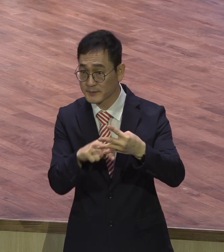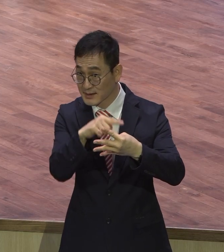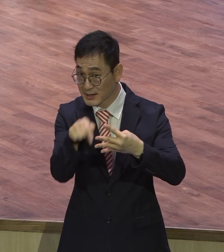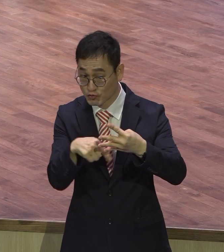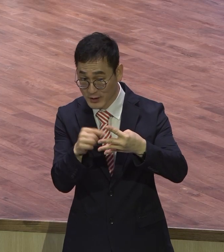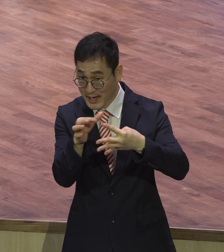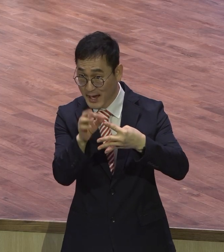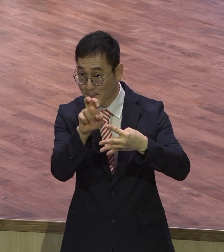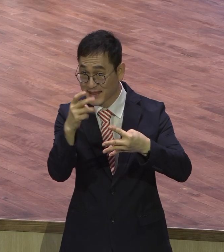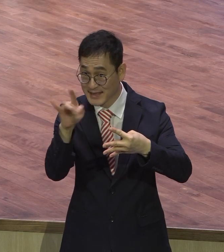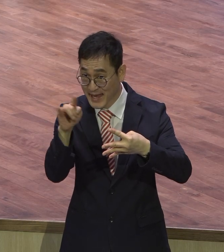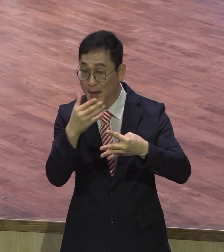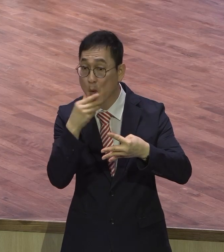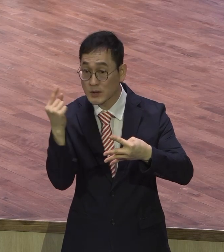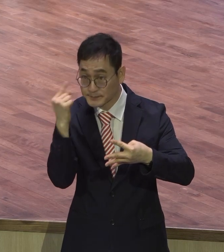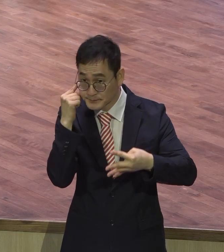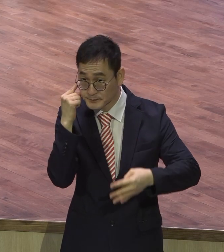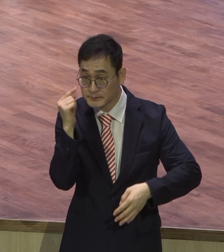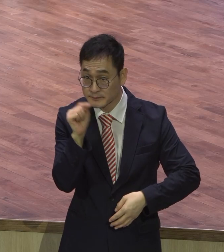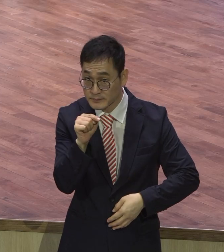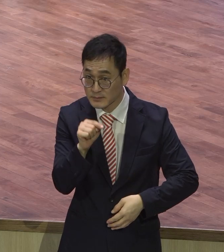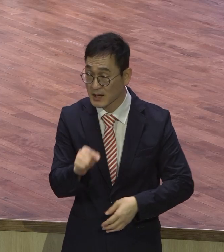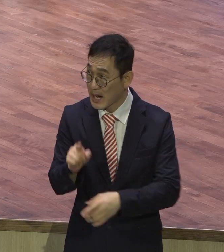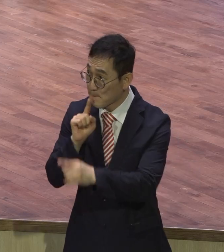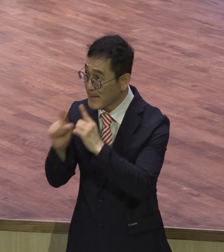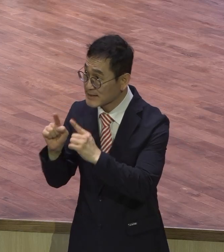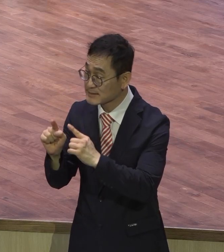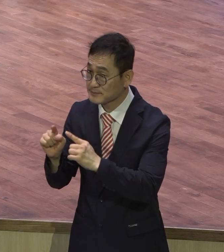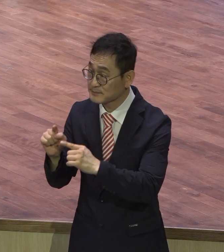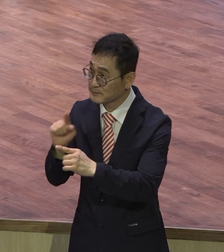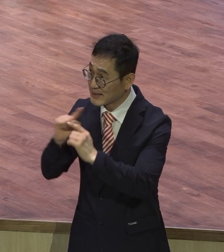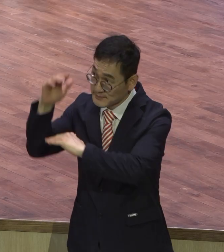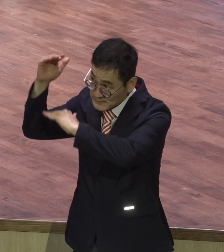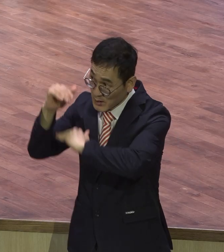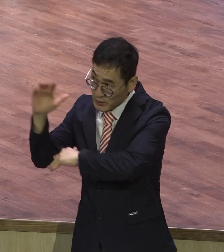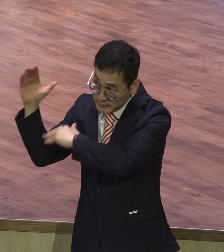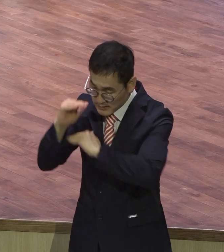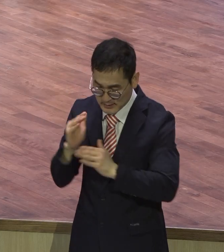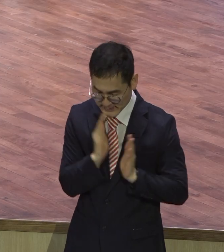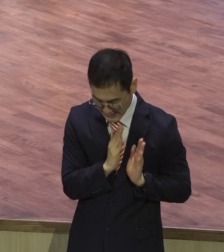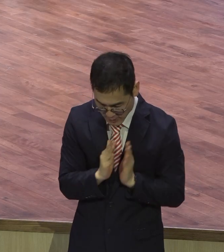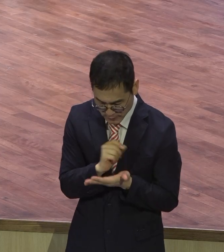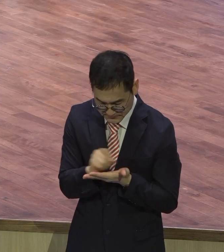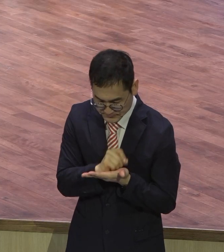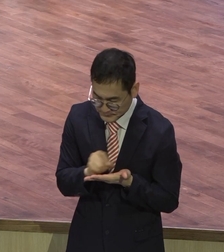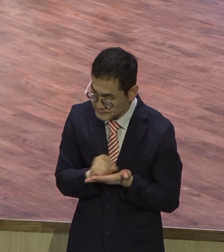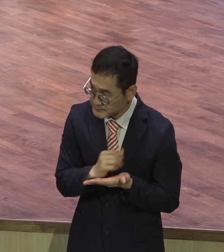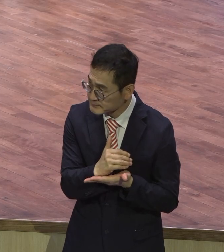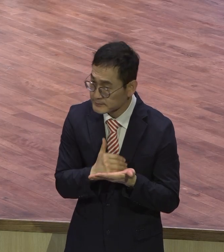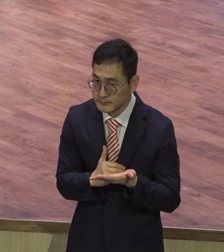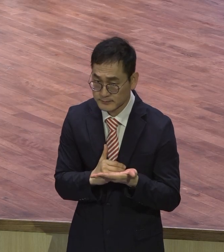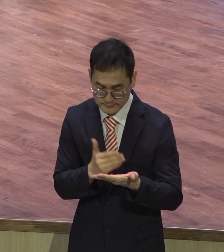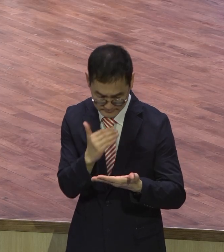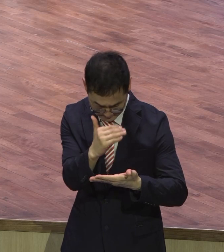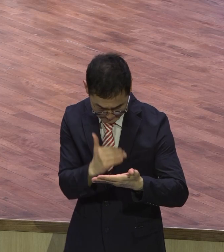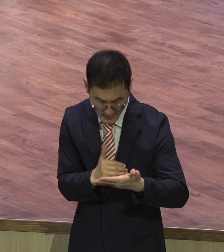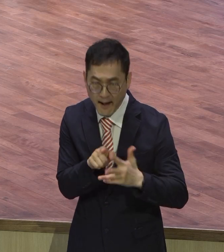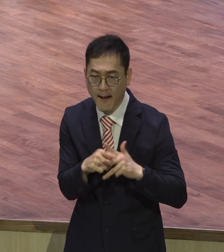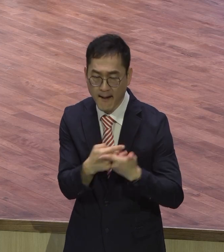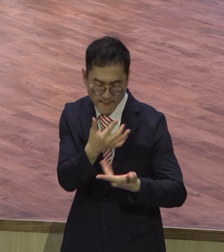체계적이고 풍성하게 예수님 말씀을 잘 정리해놓은 책이 없어요 마태복음 제일 정리를 잘했어요